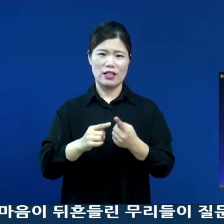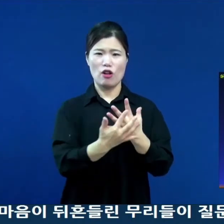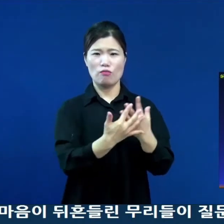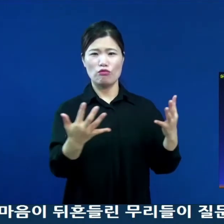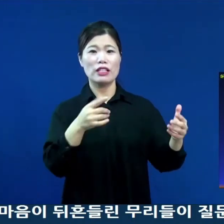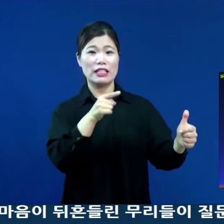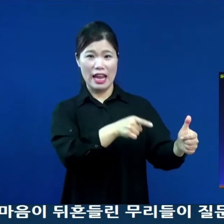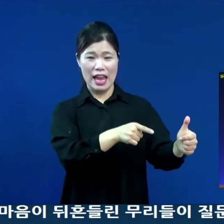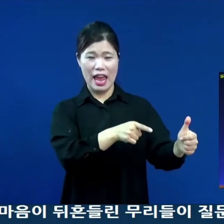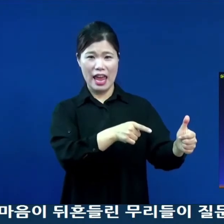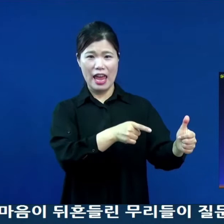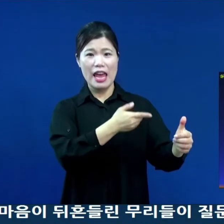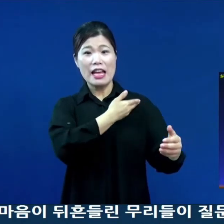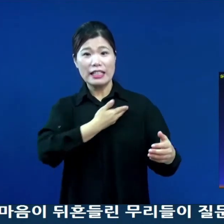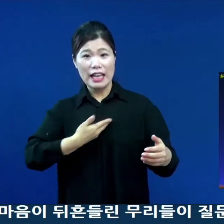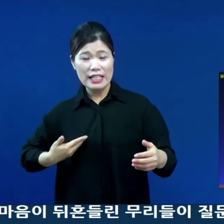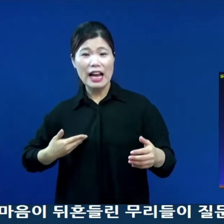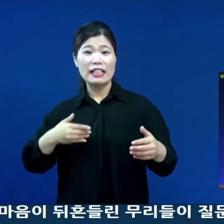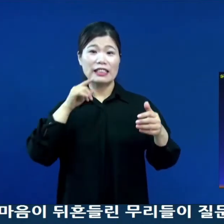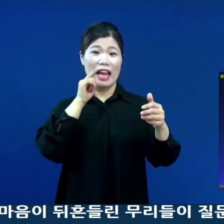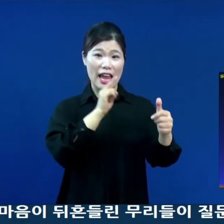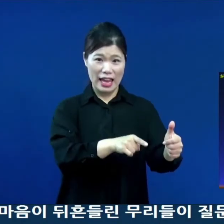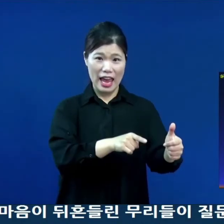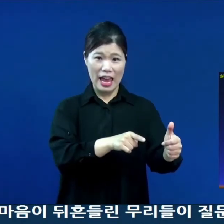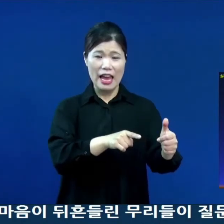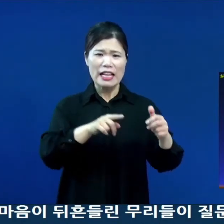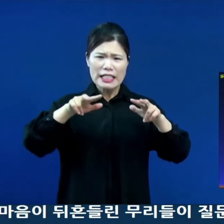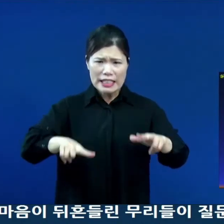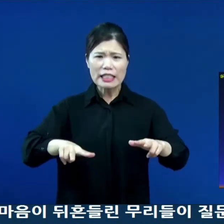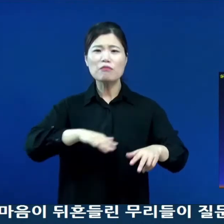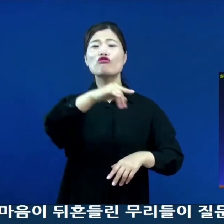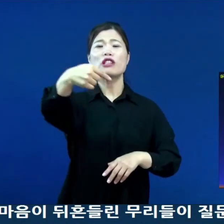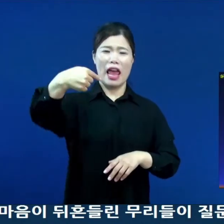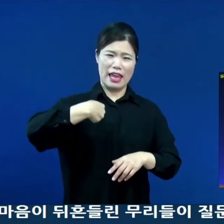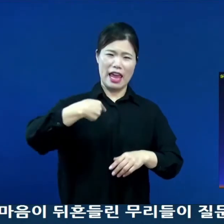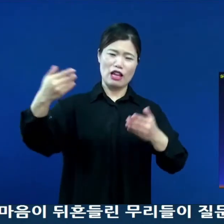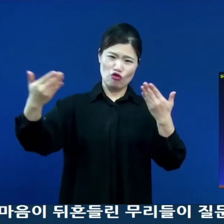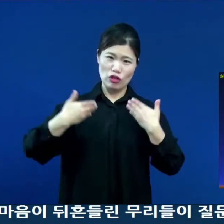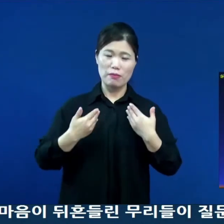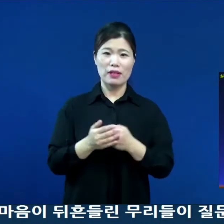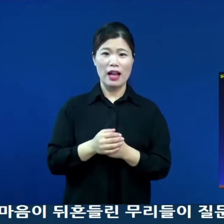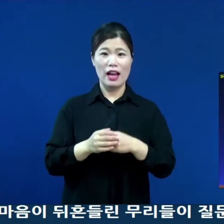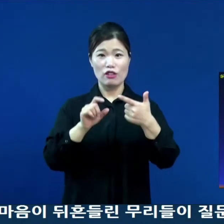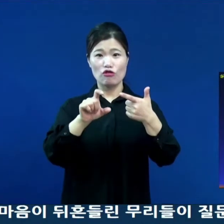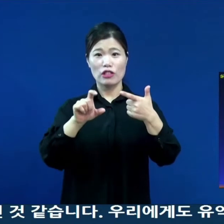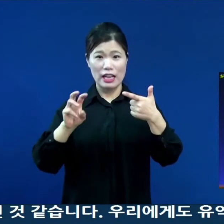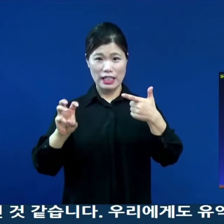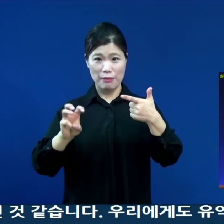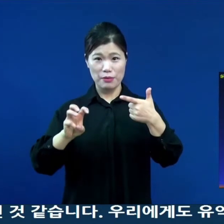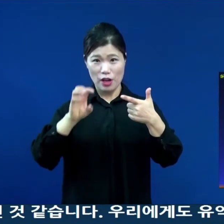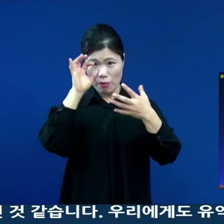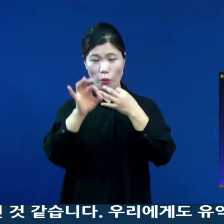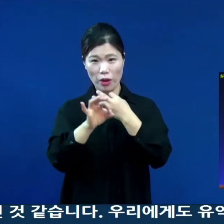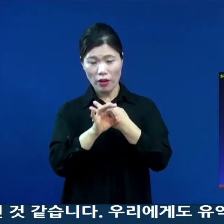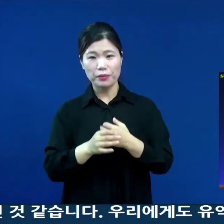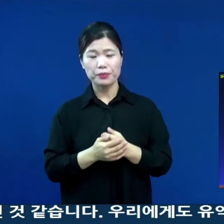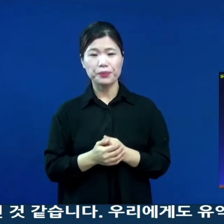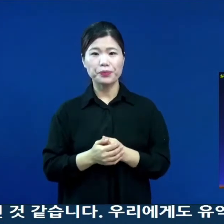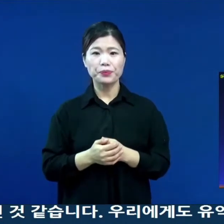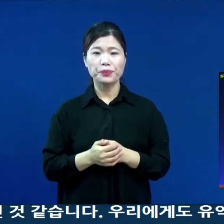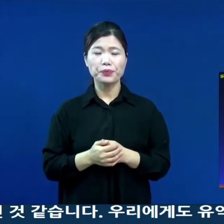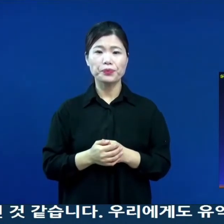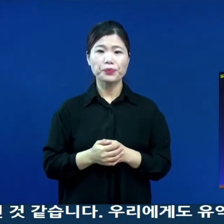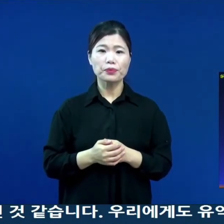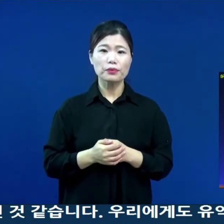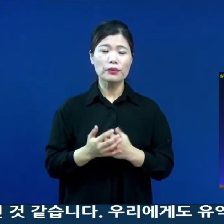그리고 제자들에게 지금 우리들에게 해주시고 있는 겁니다. 자, 30절 두 번째 질문을 먼저 봅니다. 이